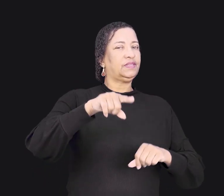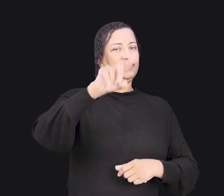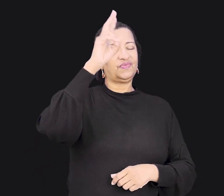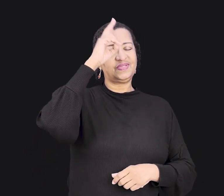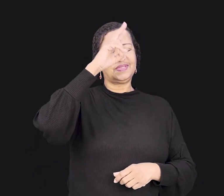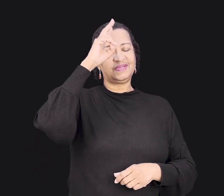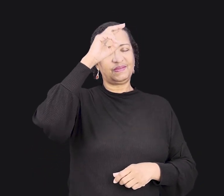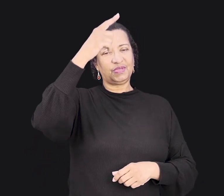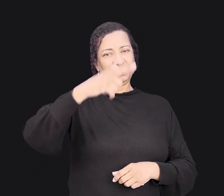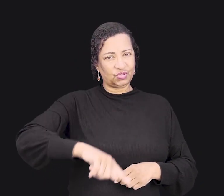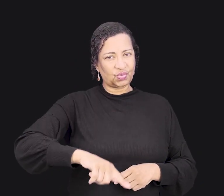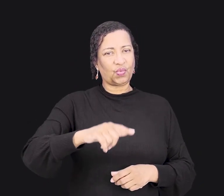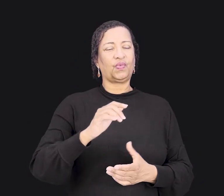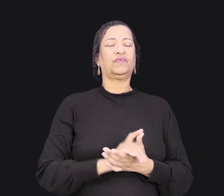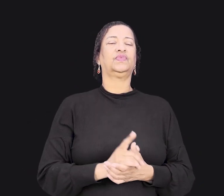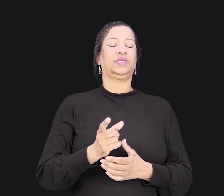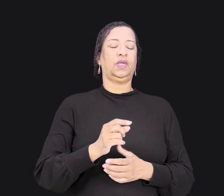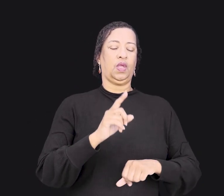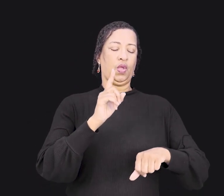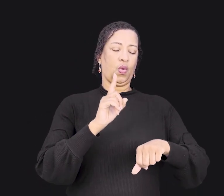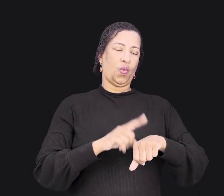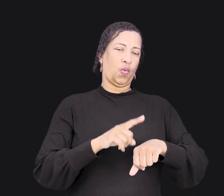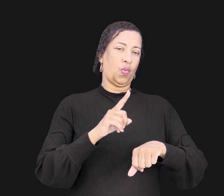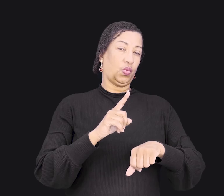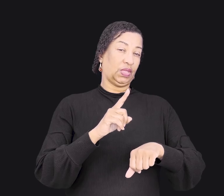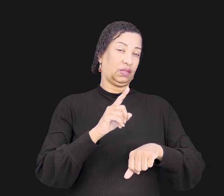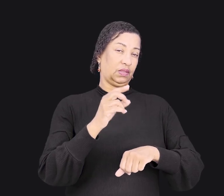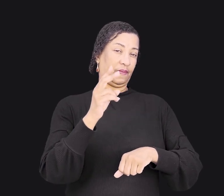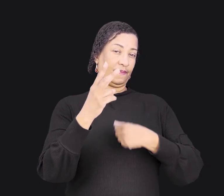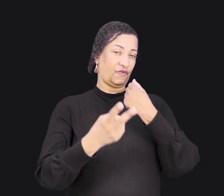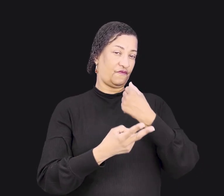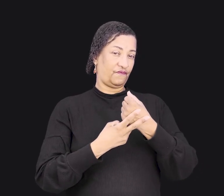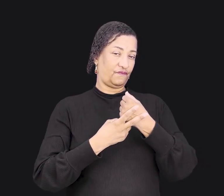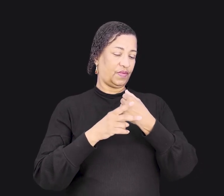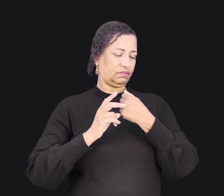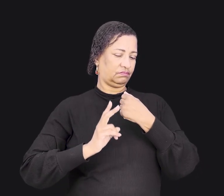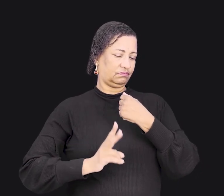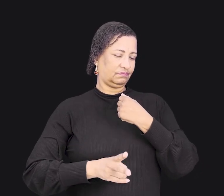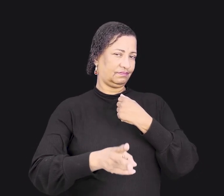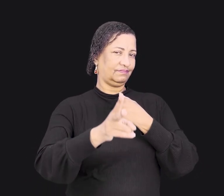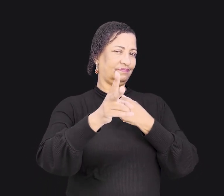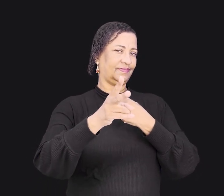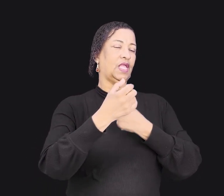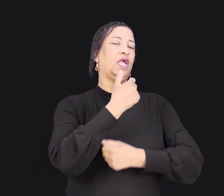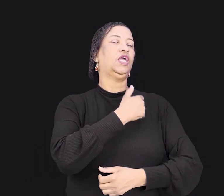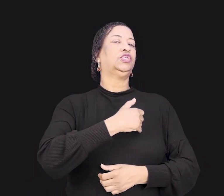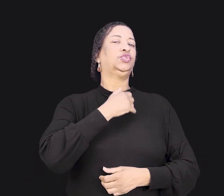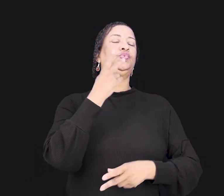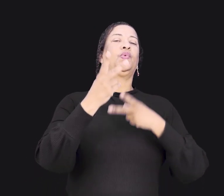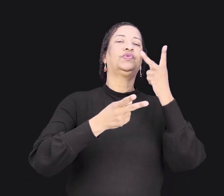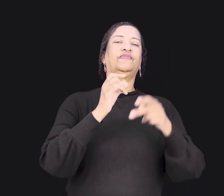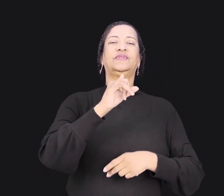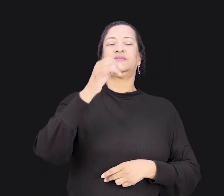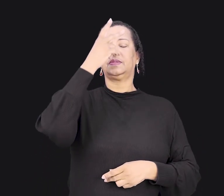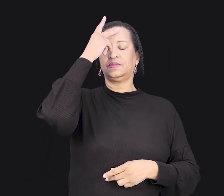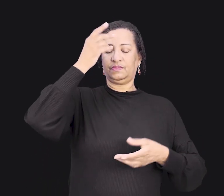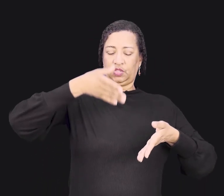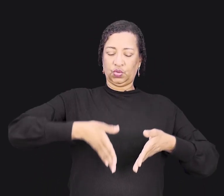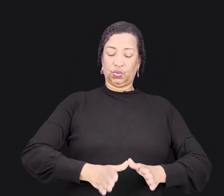que no original grego o tempo verbal é contínuo. Portanto, João está dizendo que se uma pessoa é nascida de novo e está em Cristo,